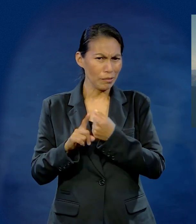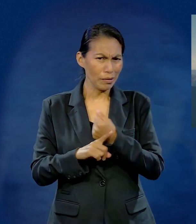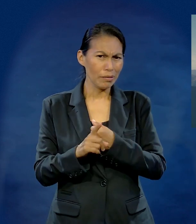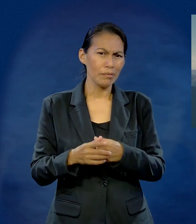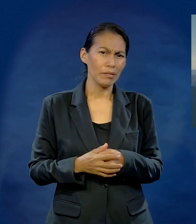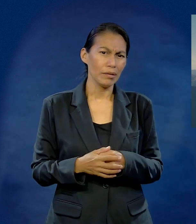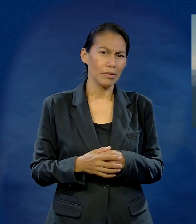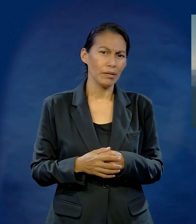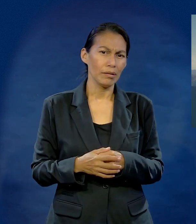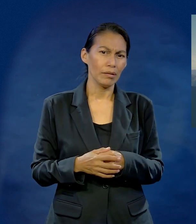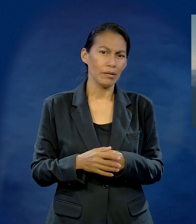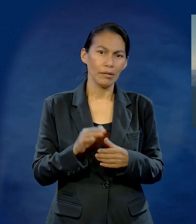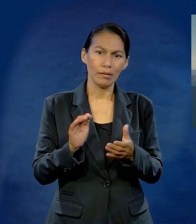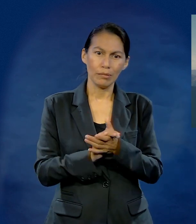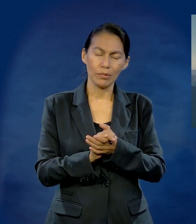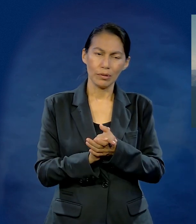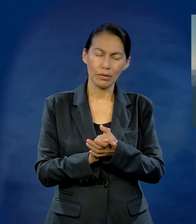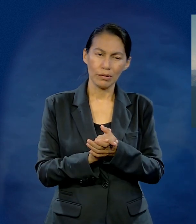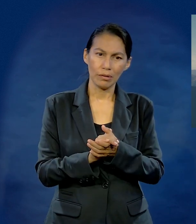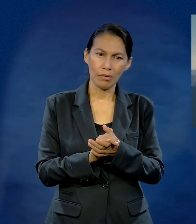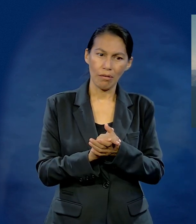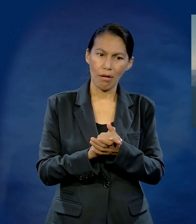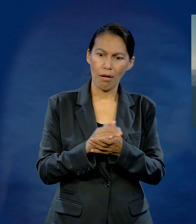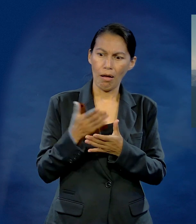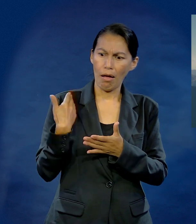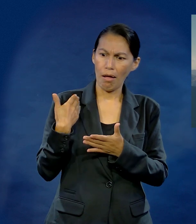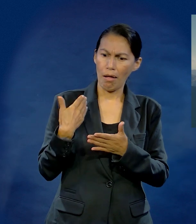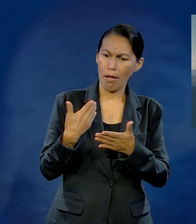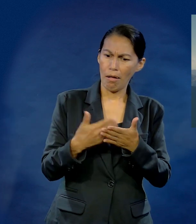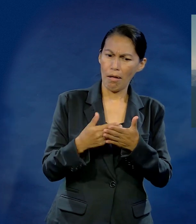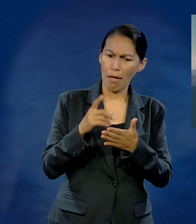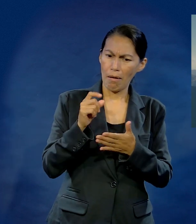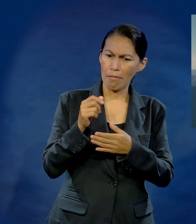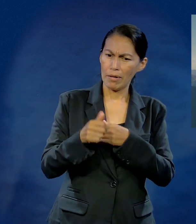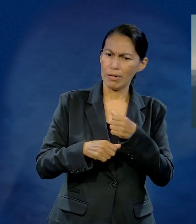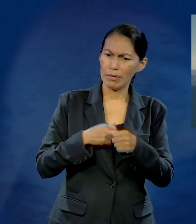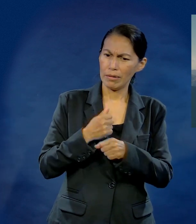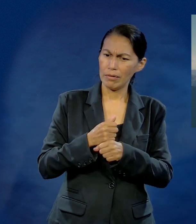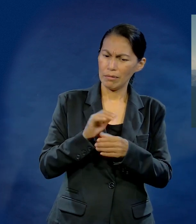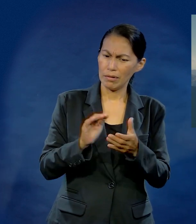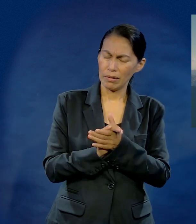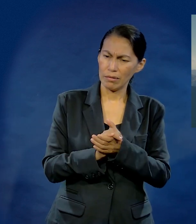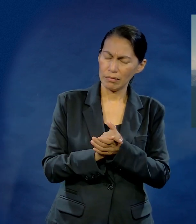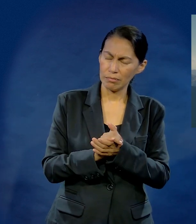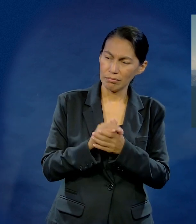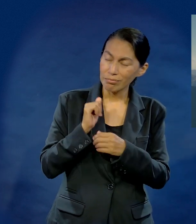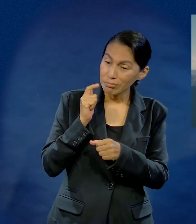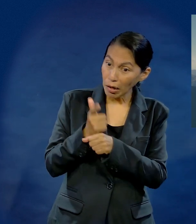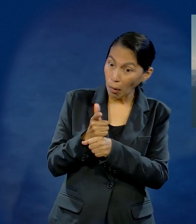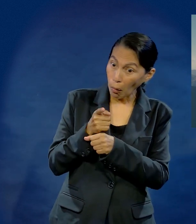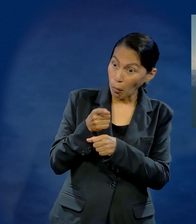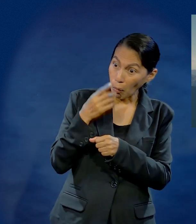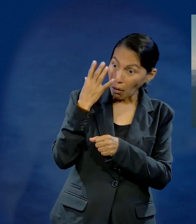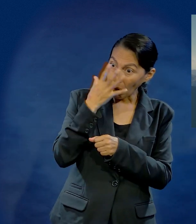A Egipto, para morar allá. Porque era grande el hambre en la tierra. Y aconteció que cuando